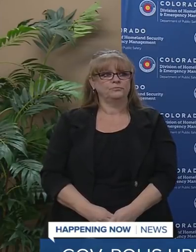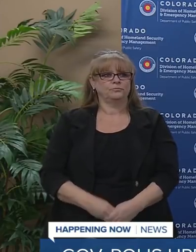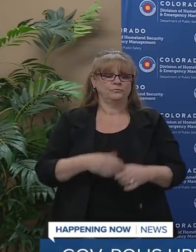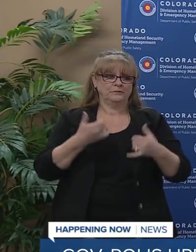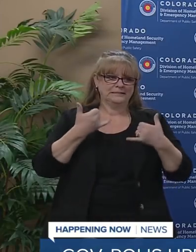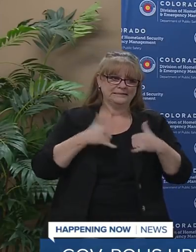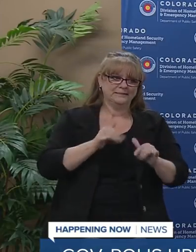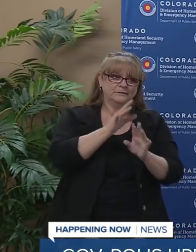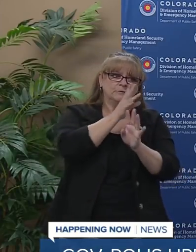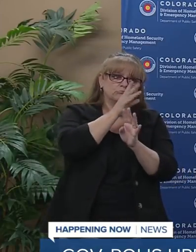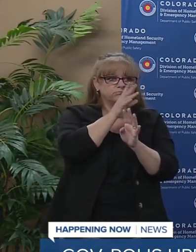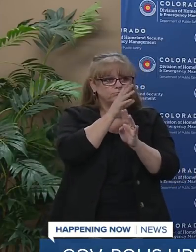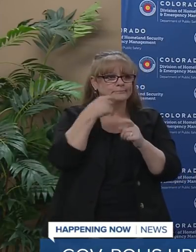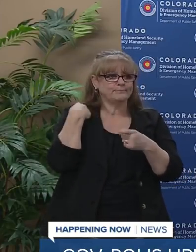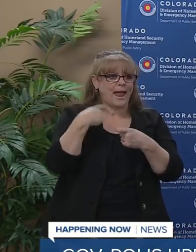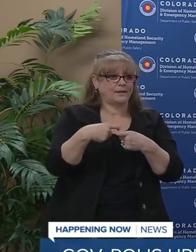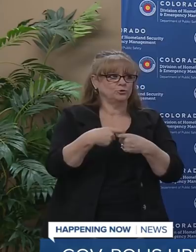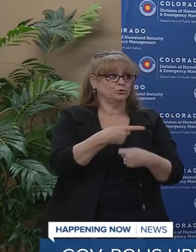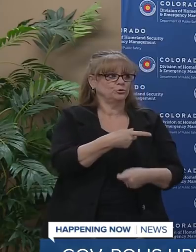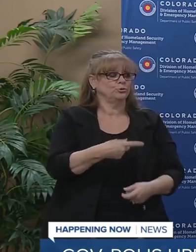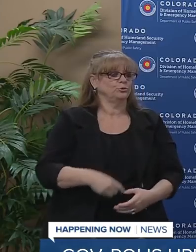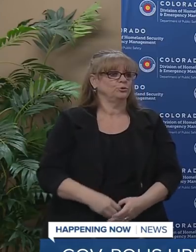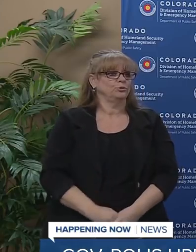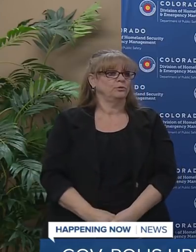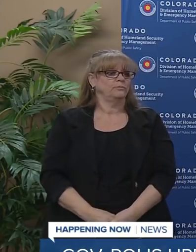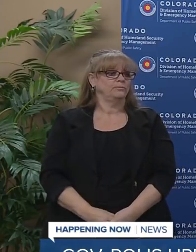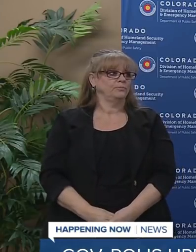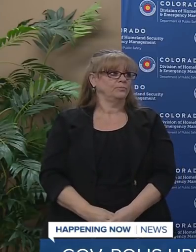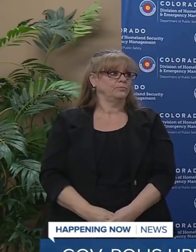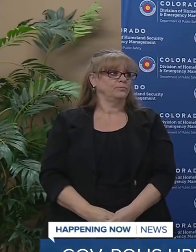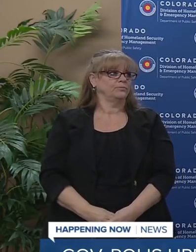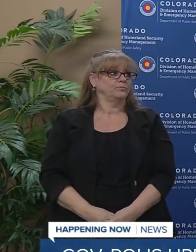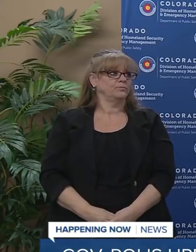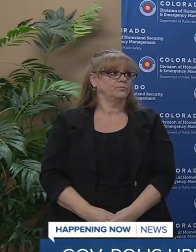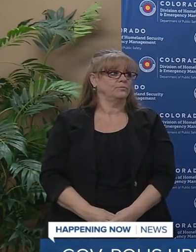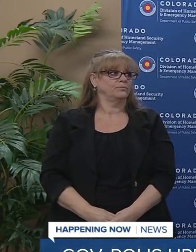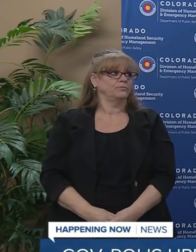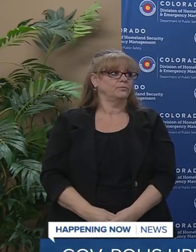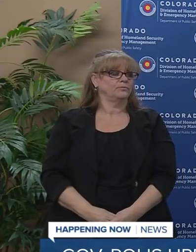Pero es muy importante ayudemos a todos nuestros